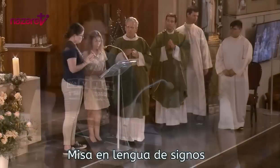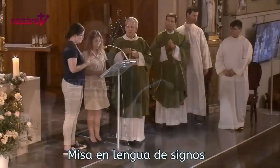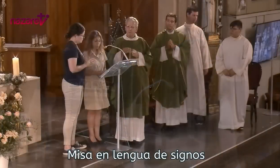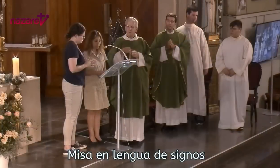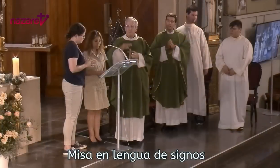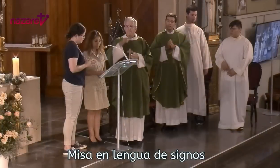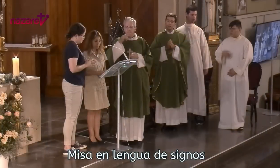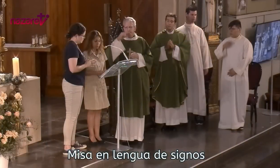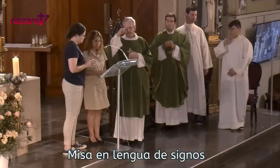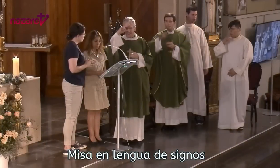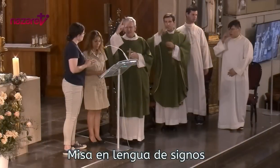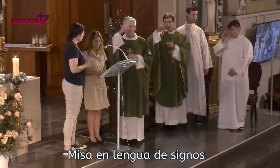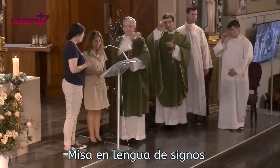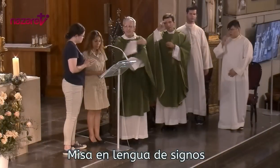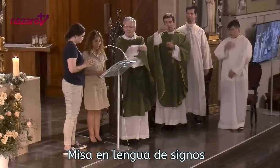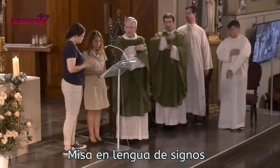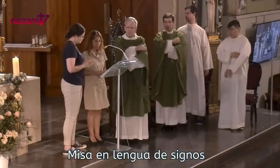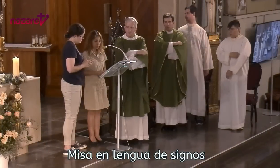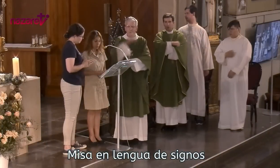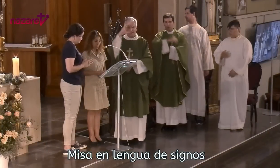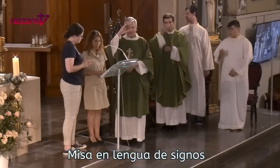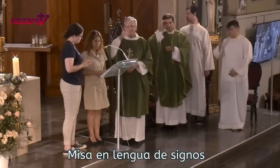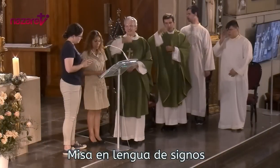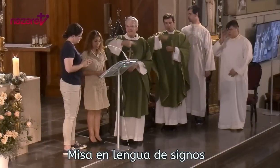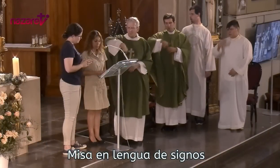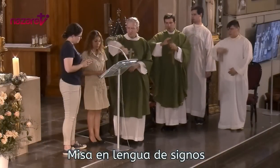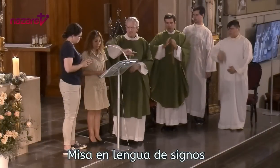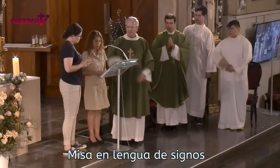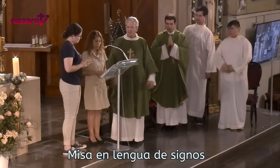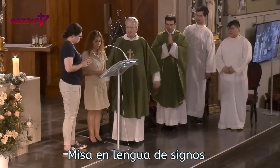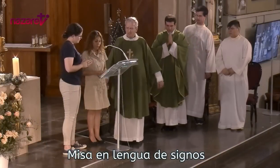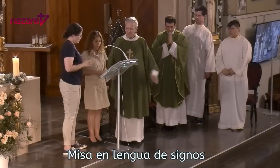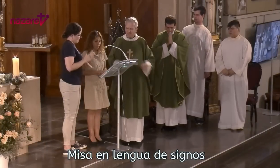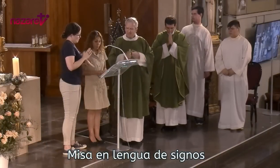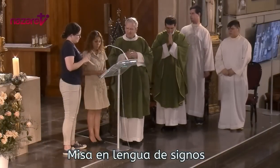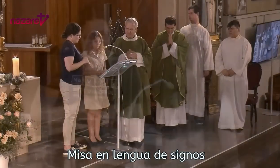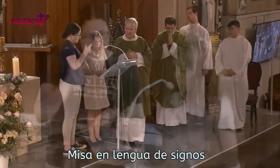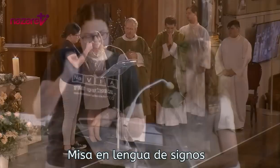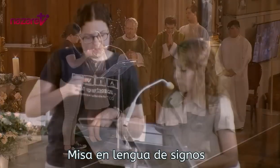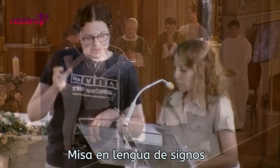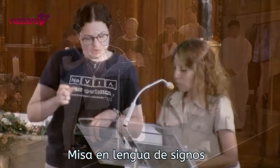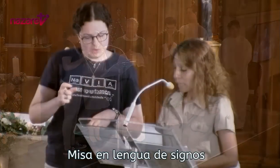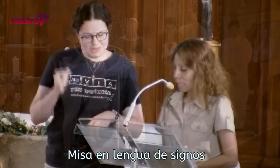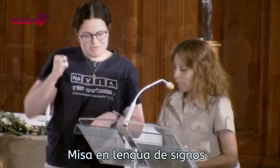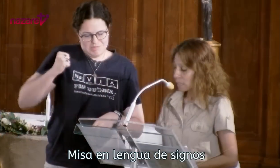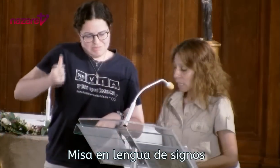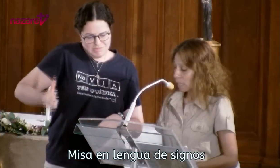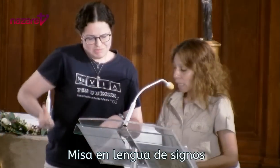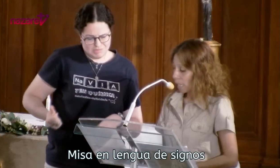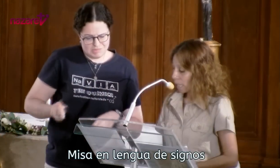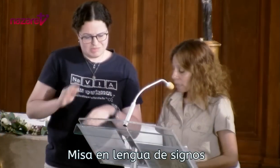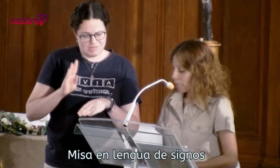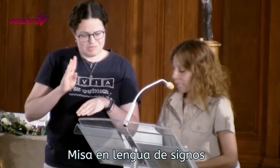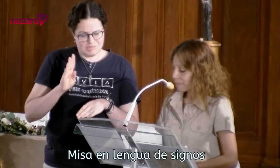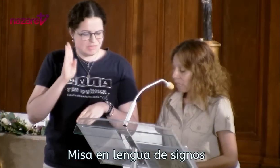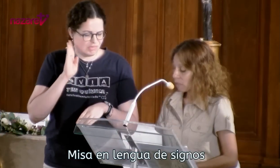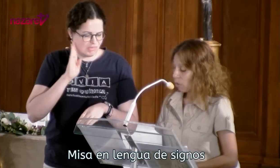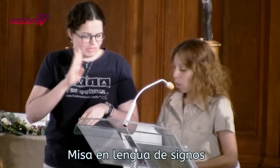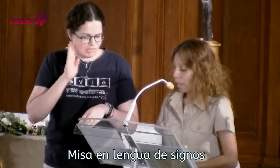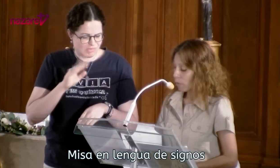Oremos. Padre de los pobres, escúchanos. Por todas las personas que se enriquecen con la